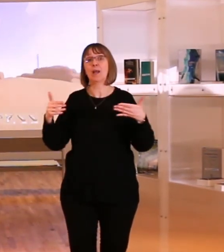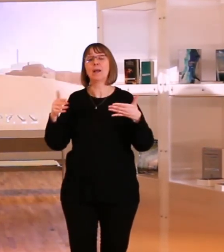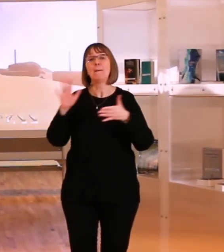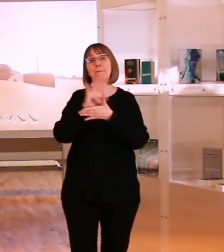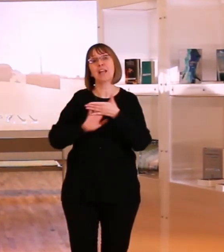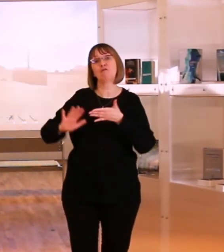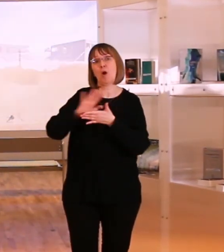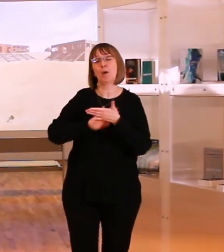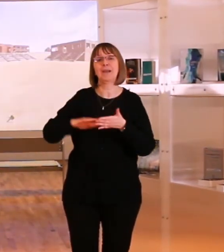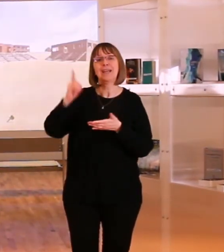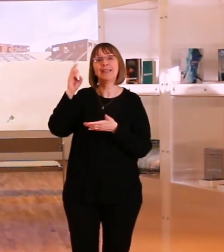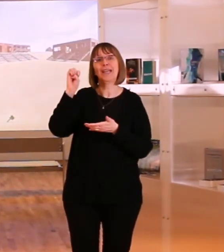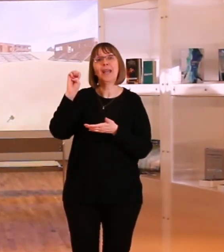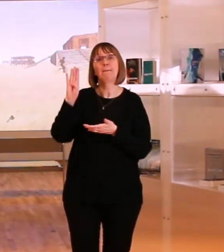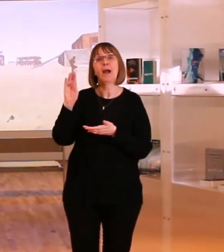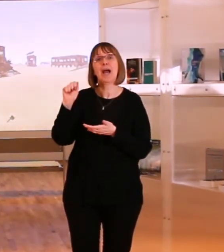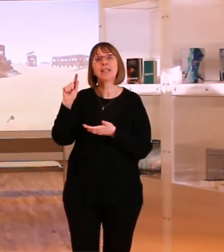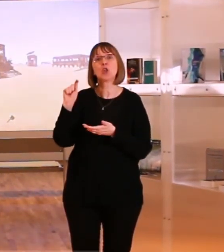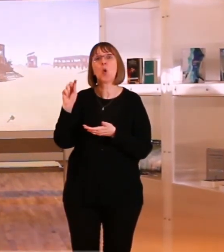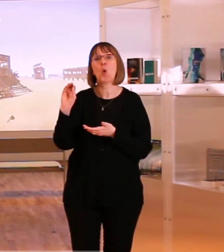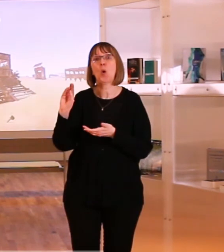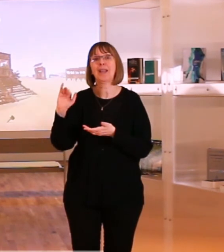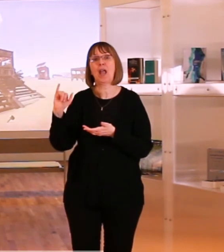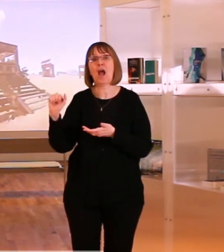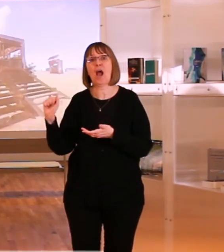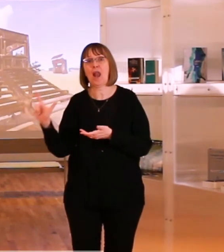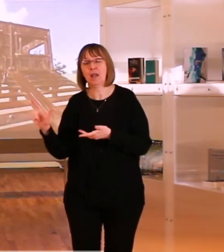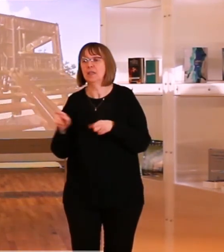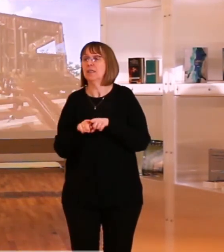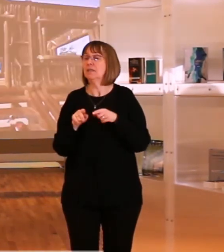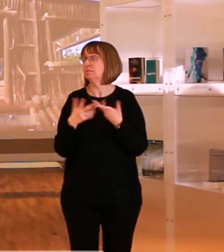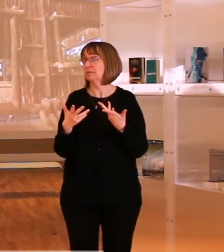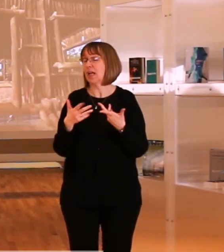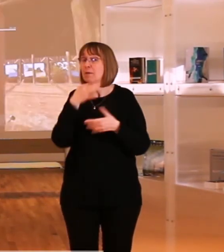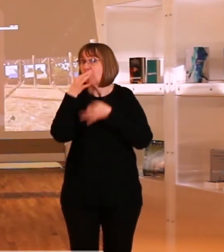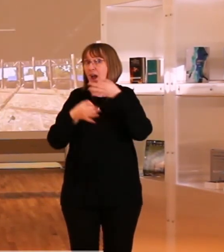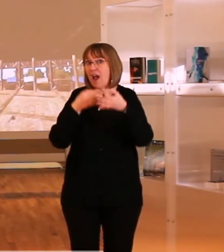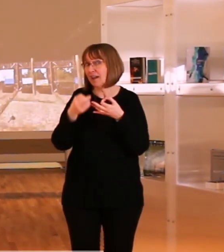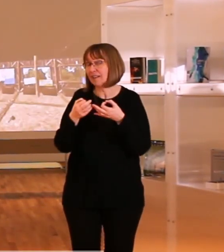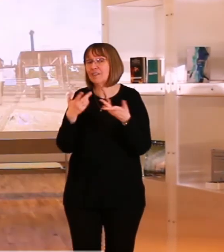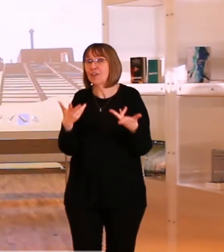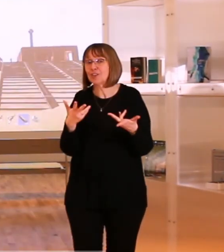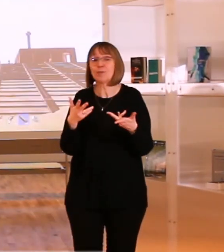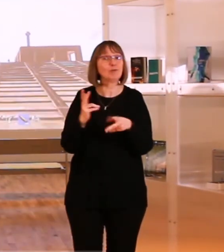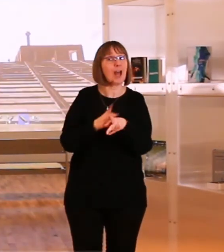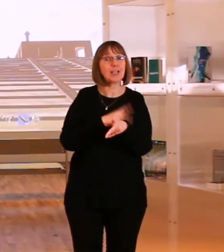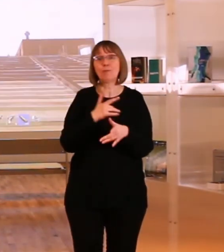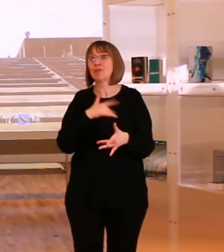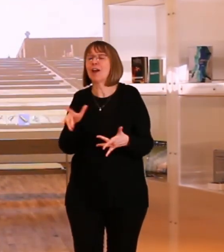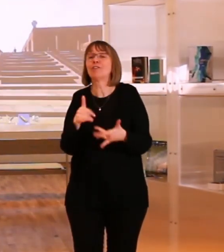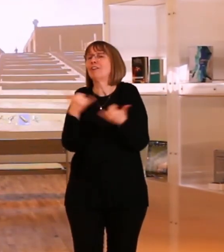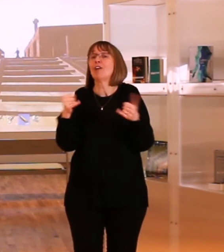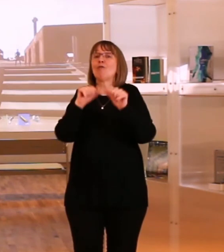Ausstellungsplattform Debatorial. Dort können Sie Fragen beantworten, zum Beispiel, welche Staatsbürgerschaft hätten Sie gerne.